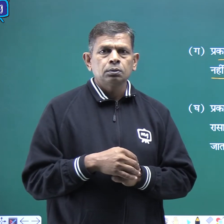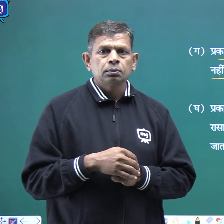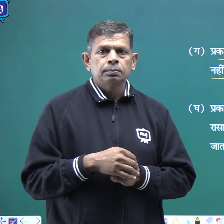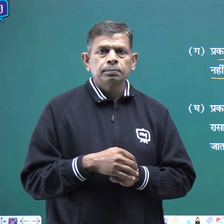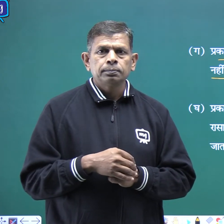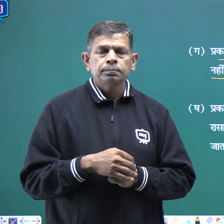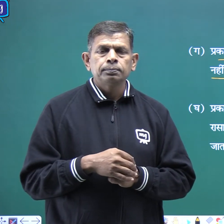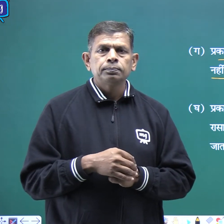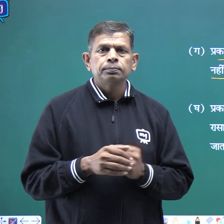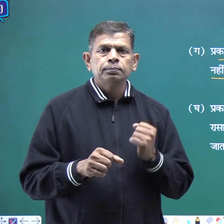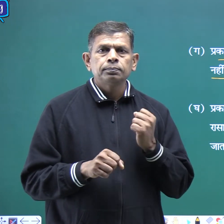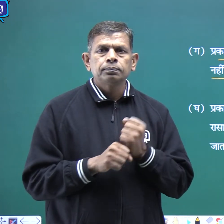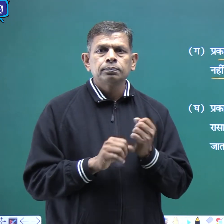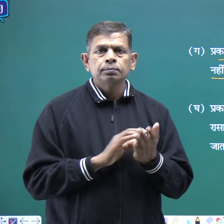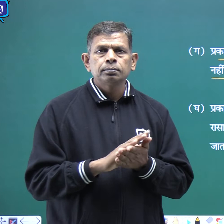घ,